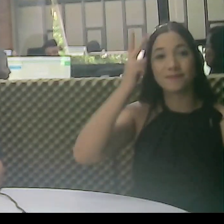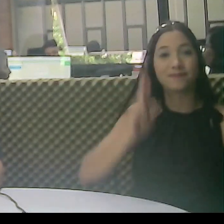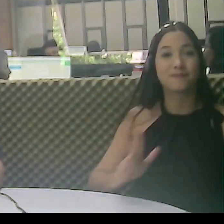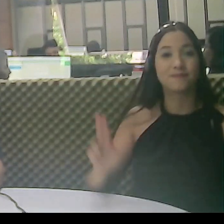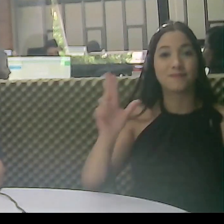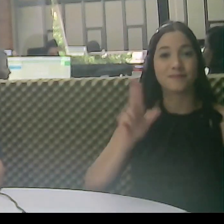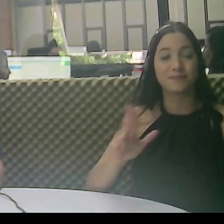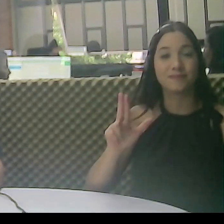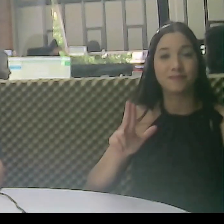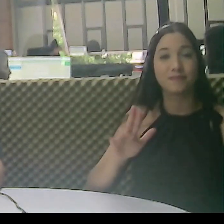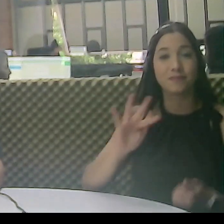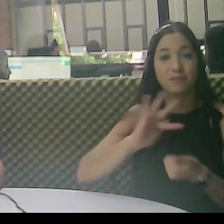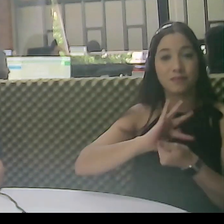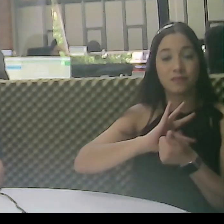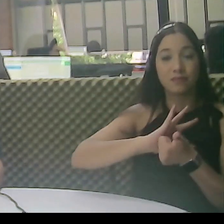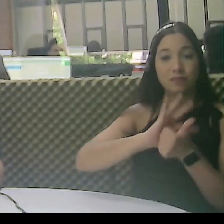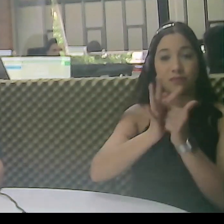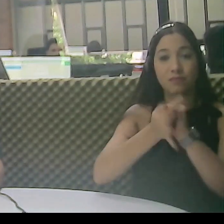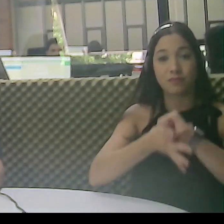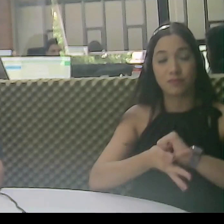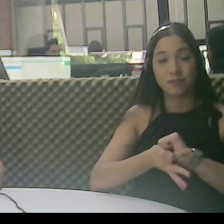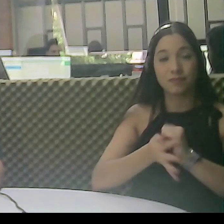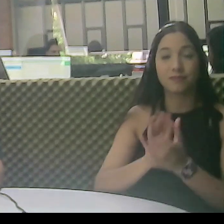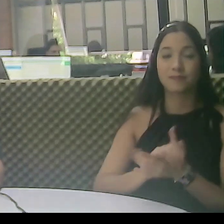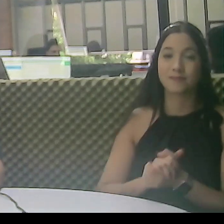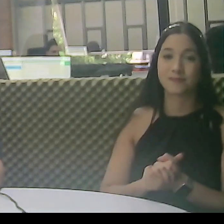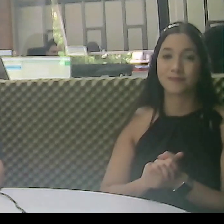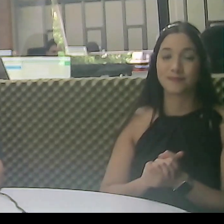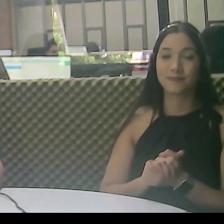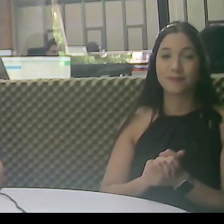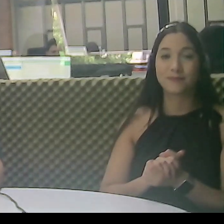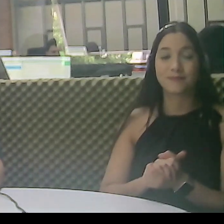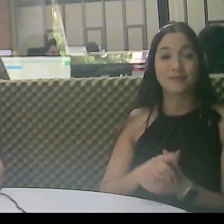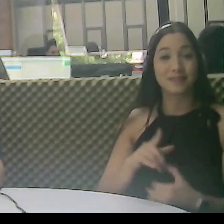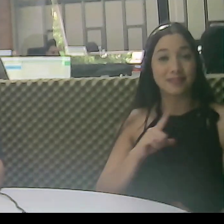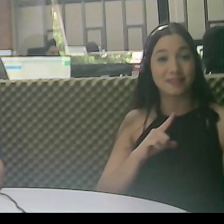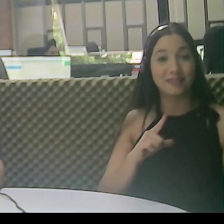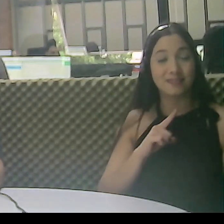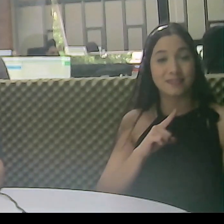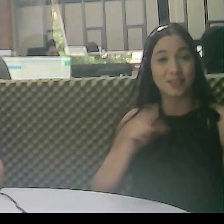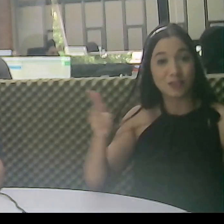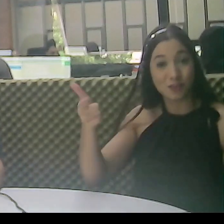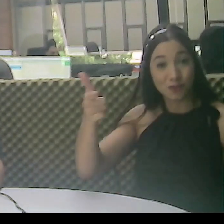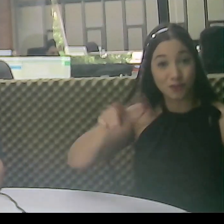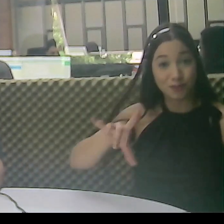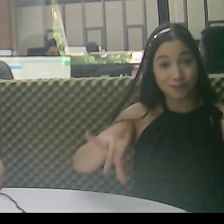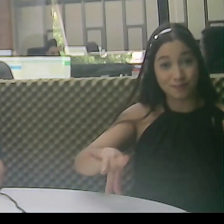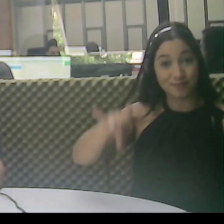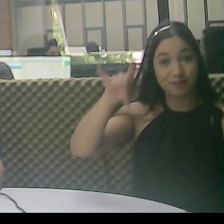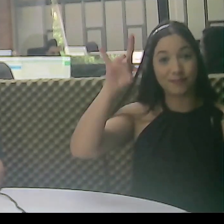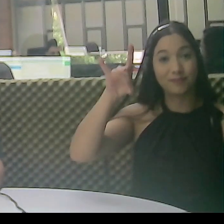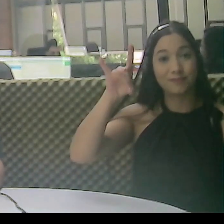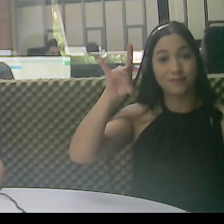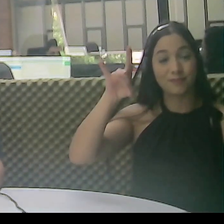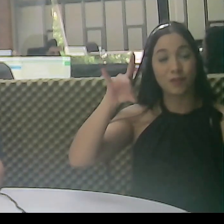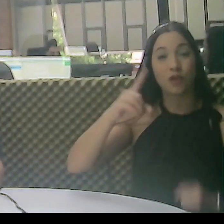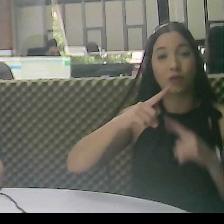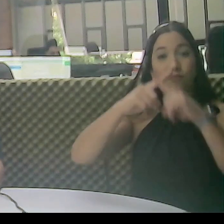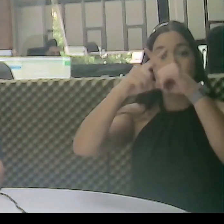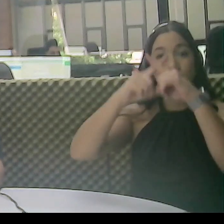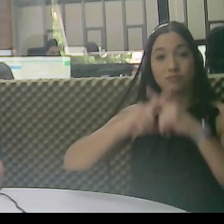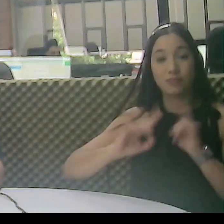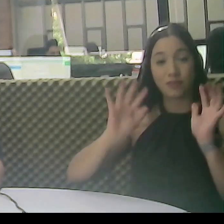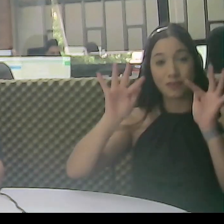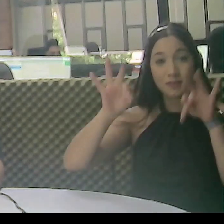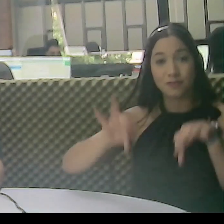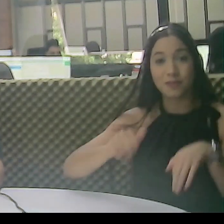Uberlândia por meio da Fundação Uberlandense do Turismo, Esporte e Lazer, a FUTEL, foi mais uma vez escolhida para sediar a final da